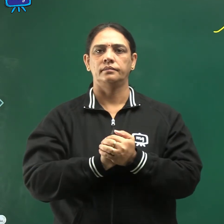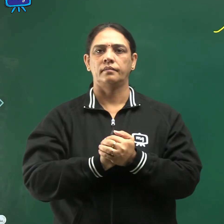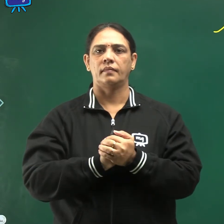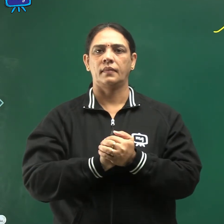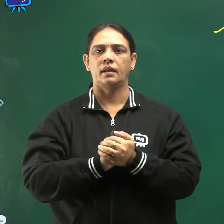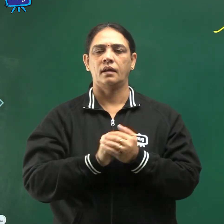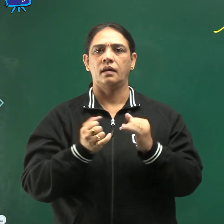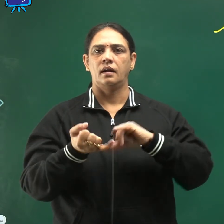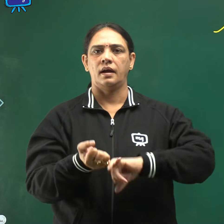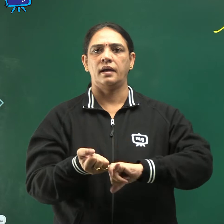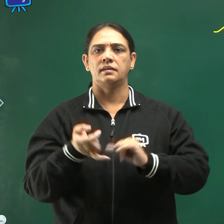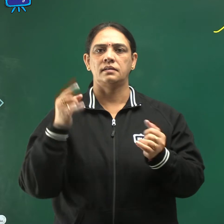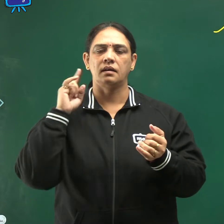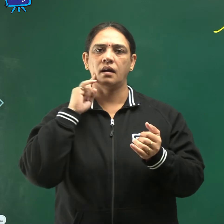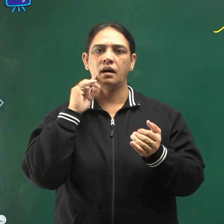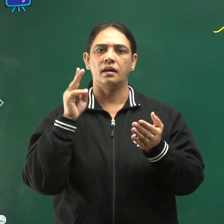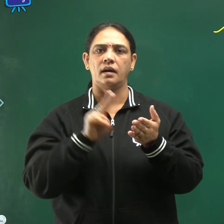साइन 45 डिग्री का मान